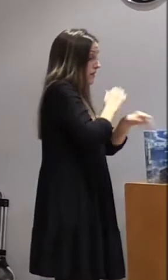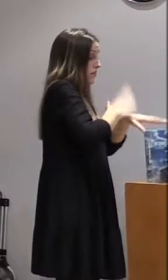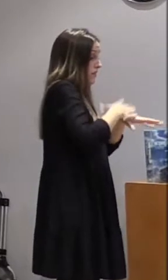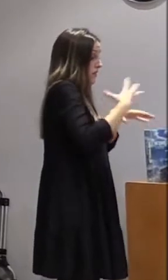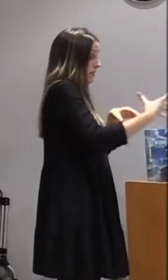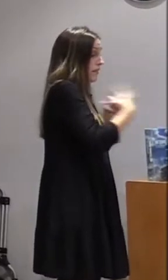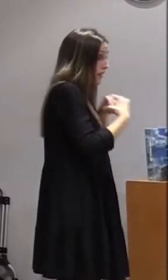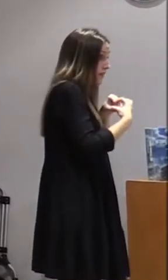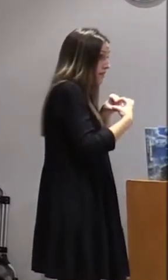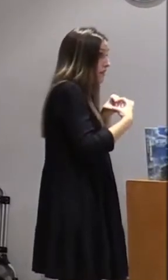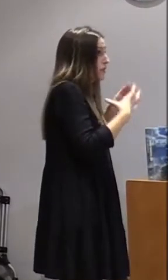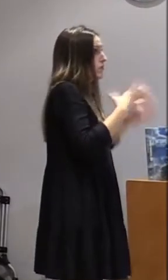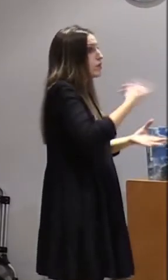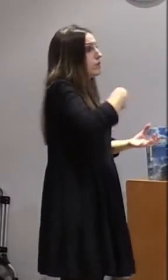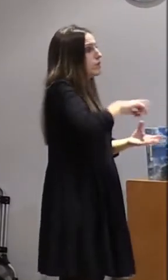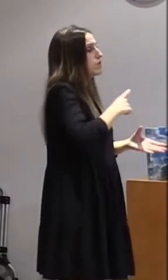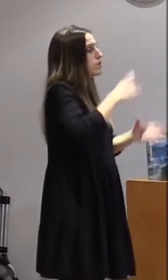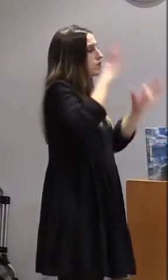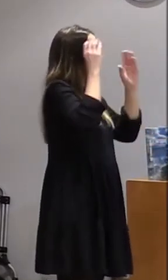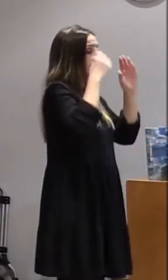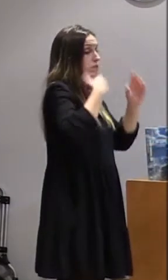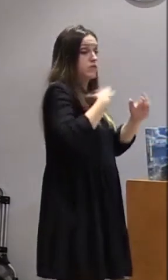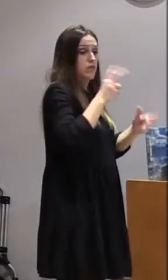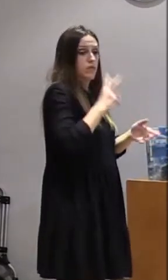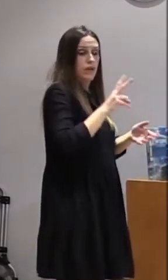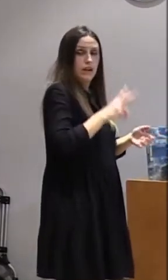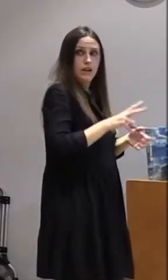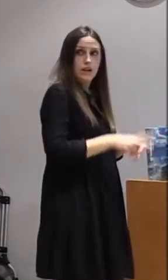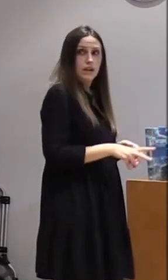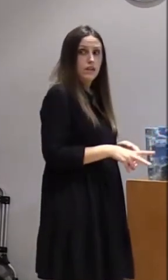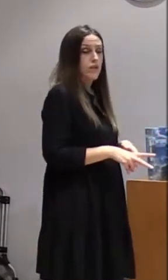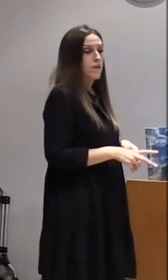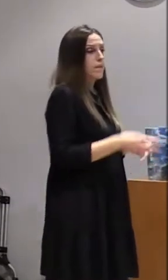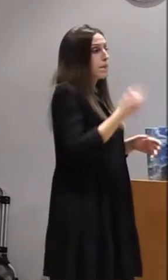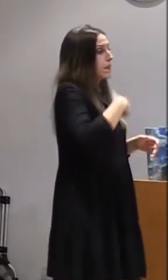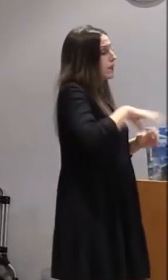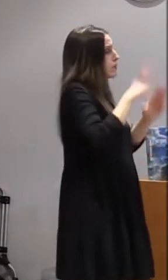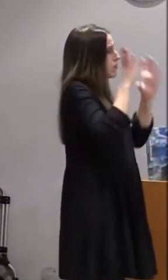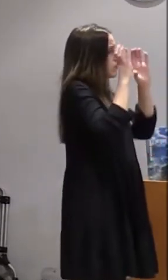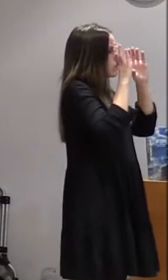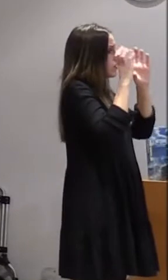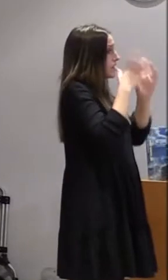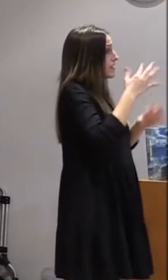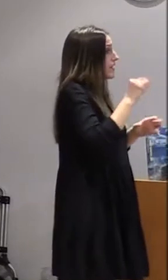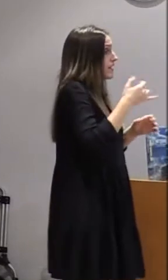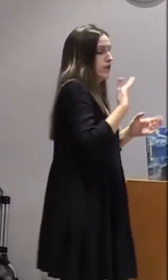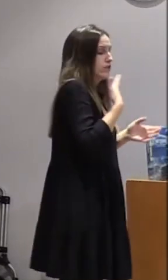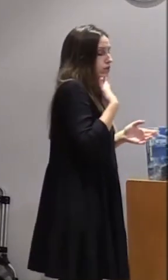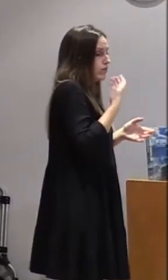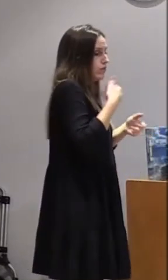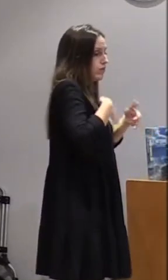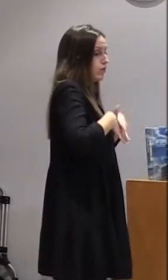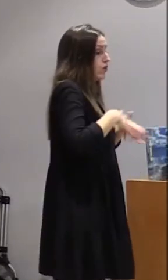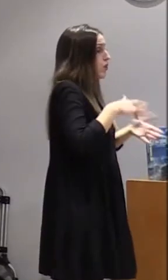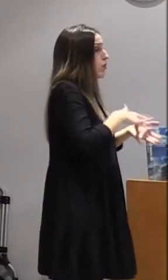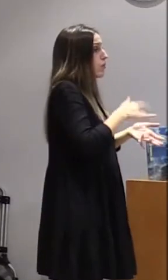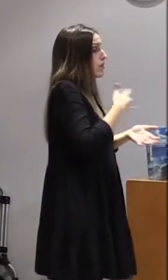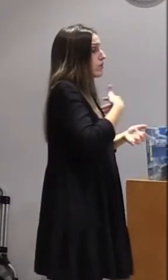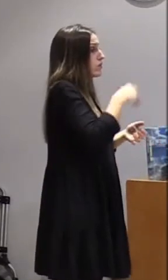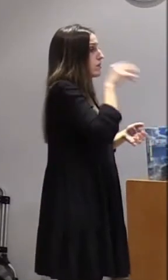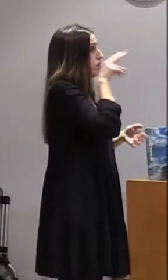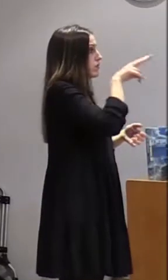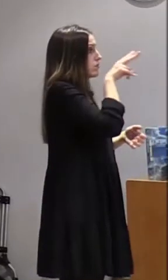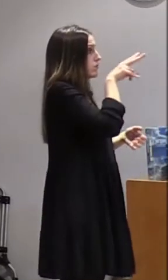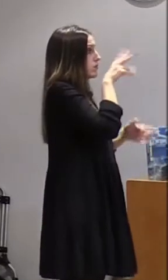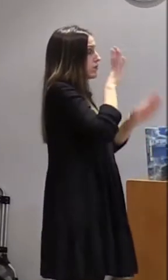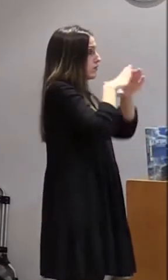¿no? Entonces nuestro cerebro, eso yo lo he leído de algún antropólogo, tiene ya metido que cuando ve dos puntos y